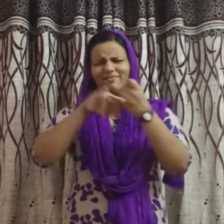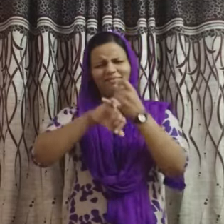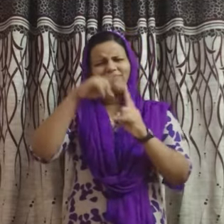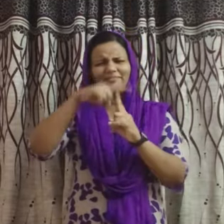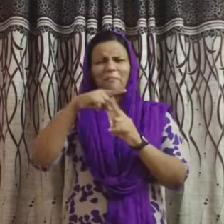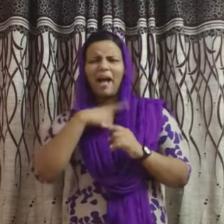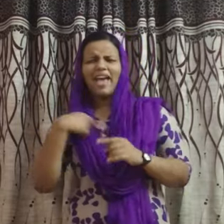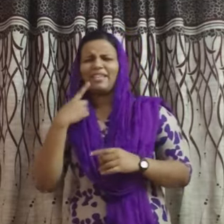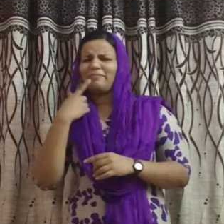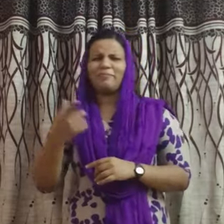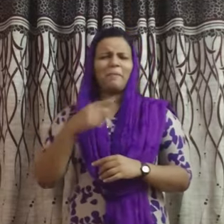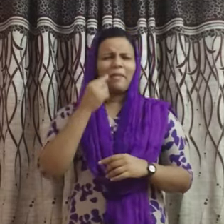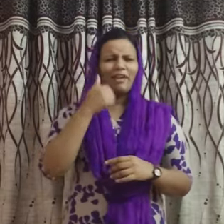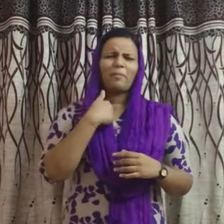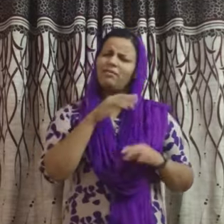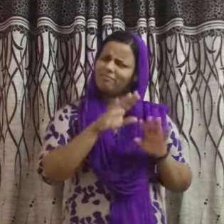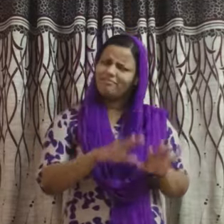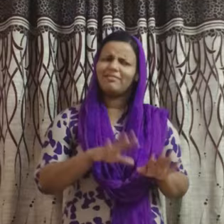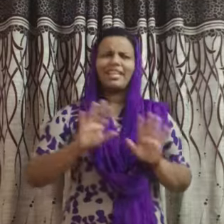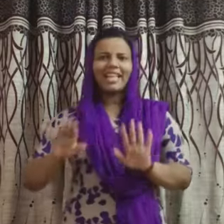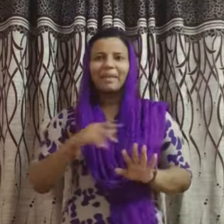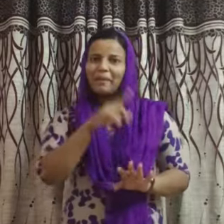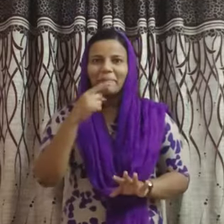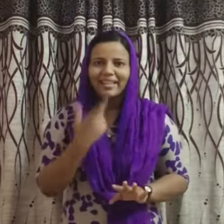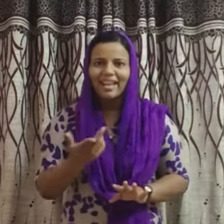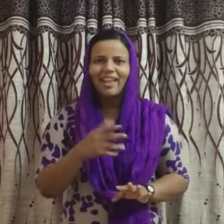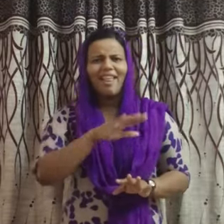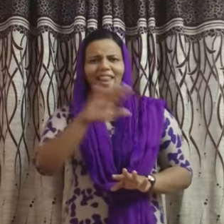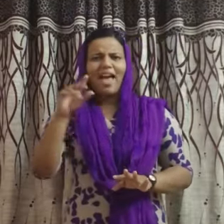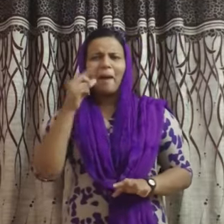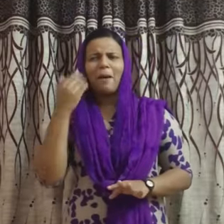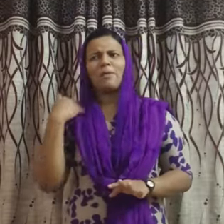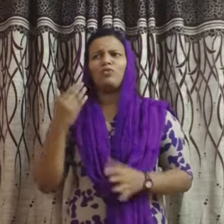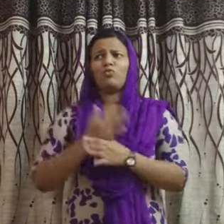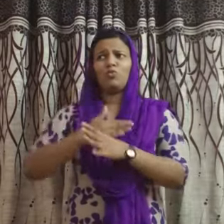റെസ്റ്റ് എടുക്കുക, ഇനി കുറച്ചുകൂടെയൊക്കെ ഇന്ന് നിങ്ങൾ നല്ലവണ്ണം ഉറങ്ങും. അർത്ഥമല്ല നിങ്ങൾ എന്തെങ്കിലുമൊക്കെ പകുതി ചെയ്യാൻ,